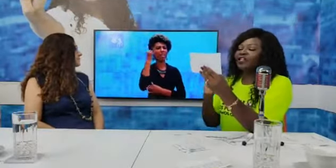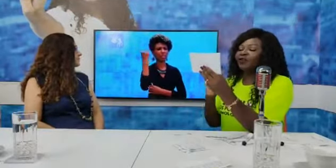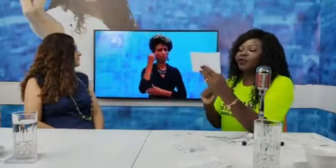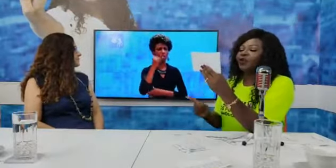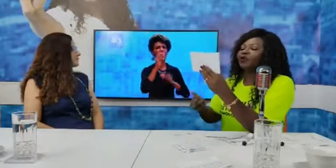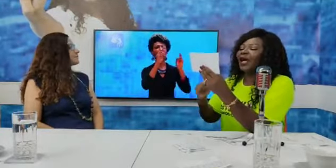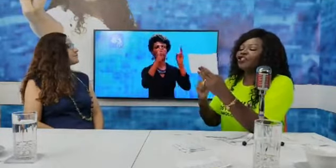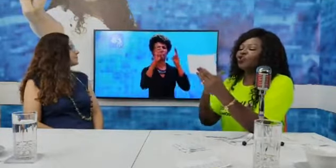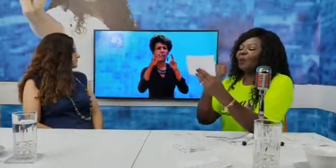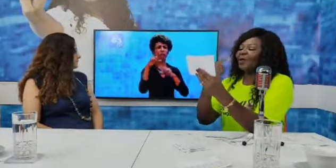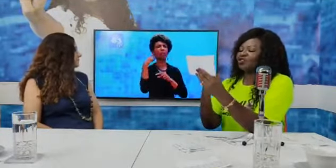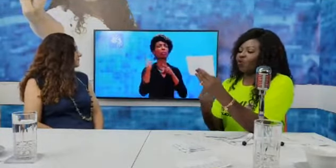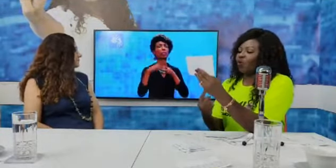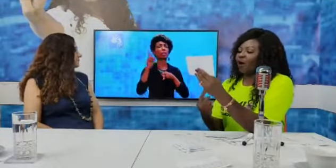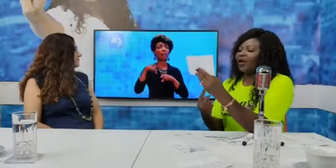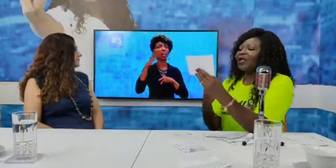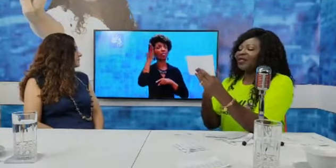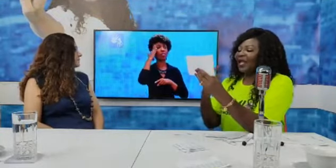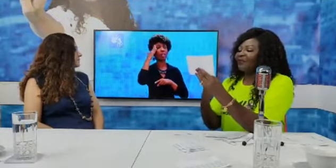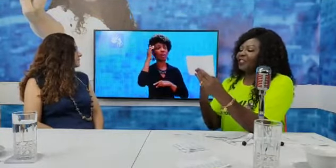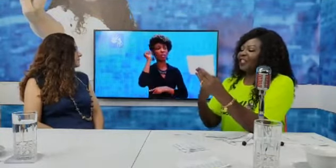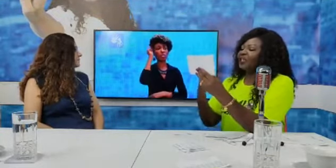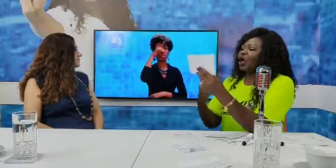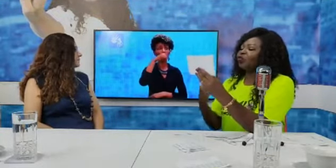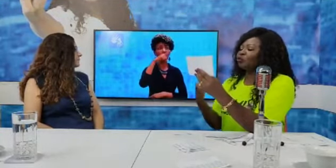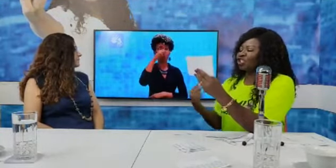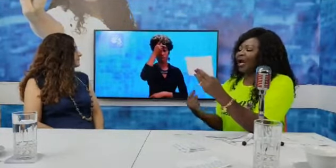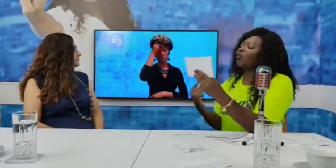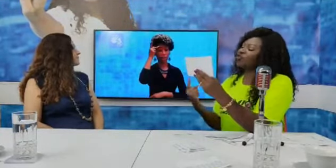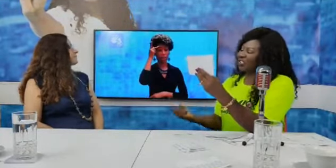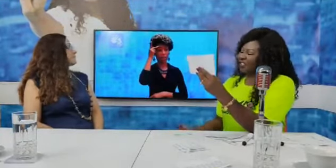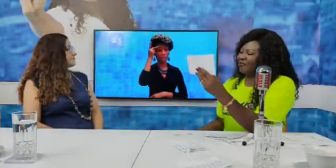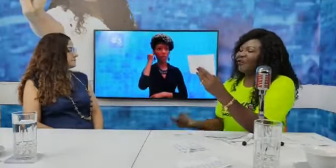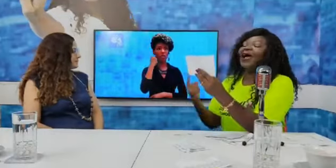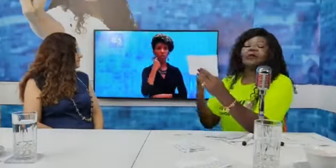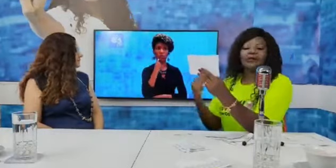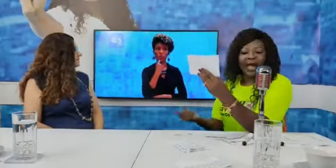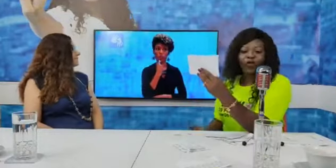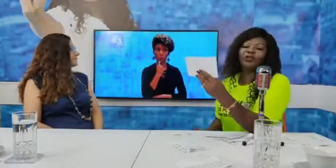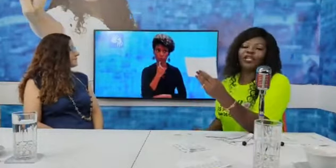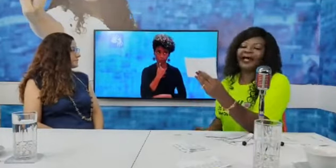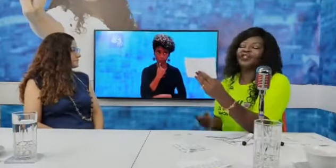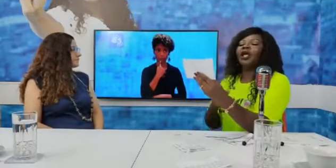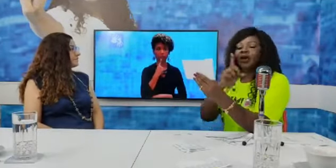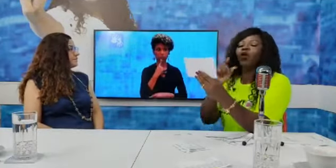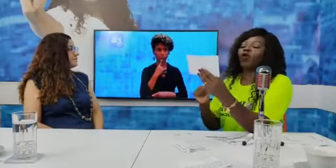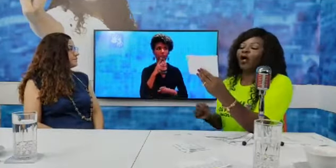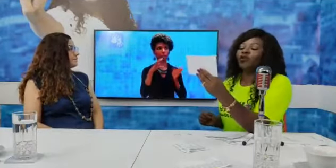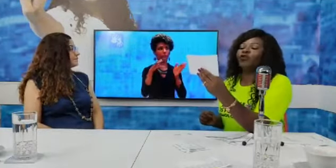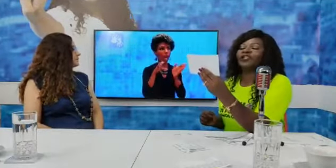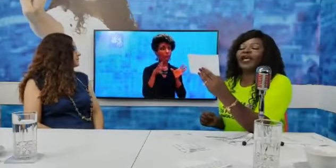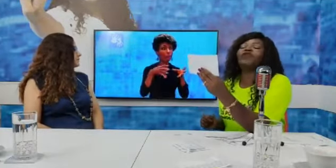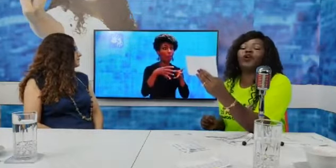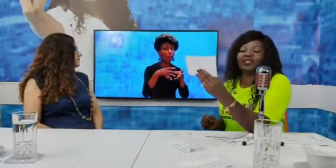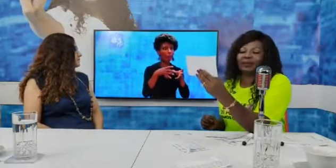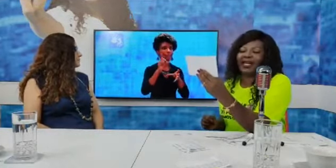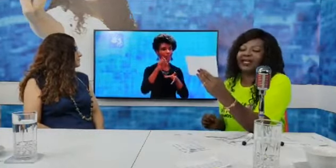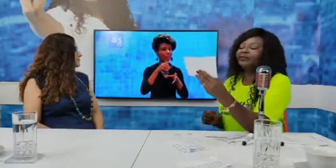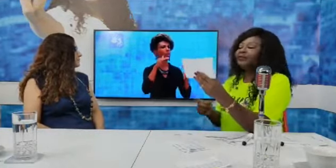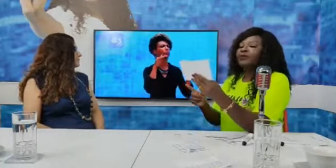a dificuldade de uma pessoa deficiente auditiva na comunidade. Eu concordo com você,